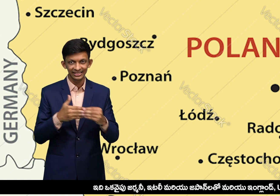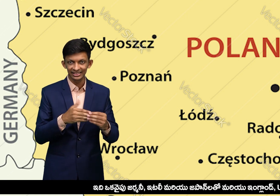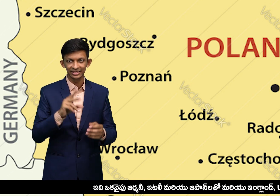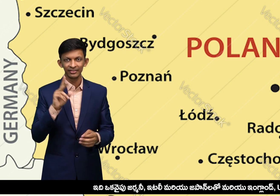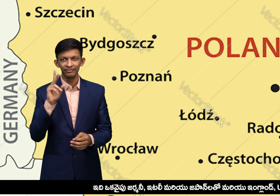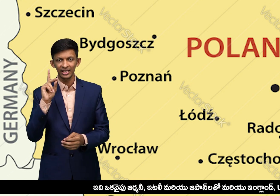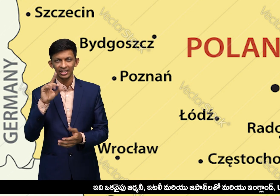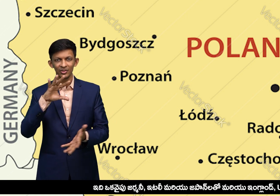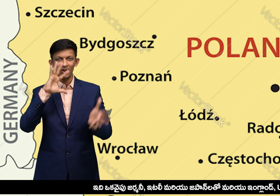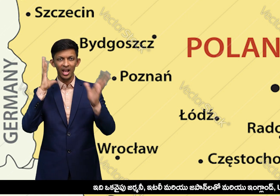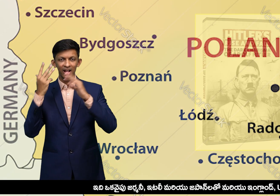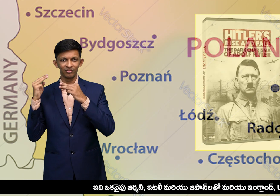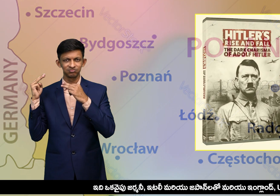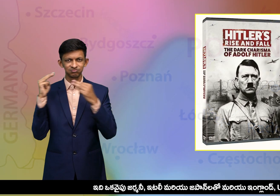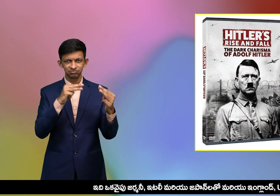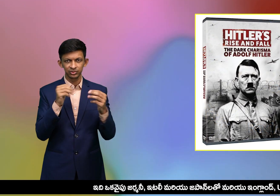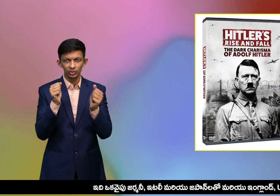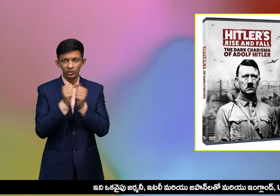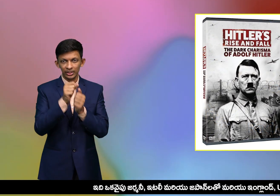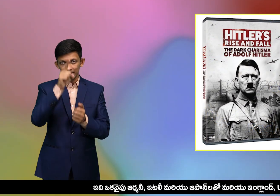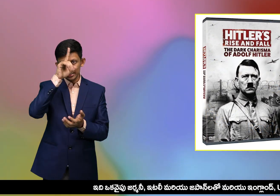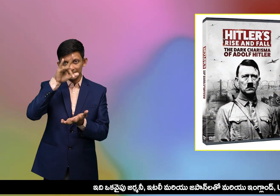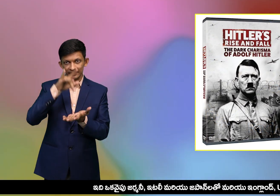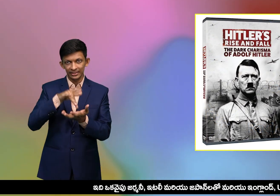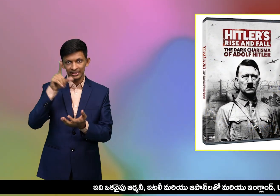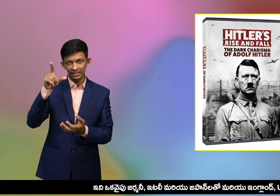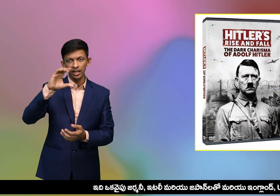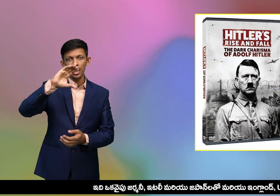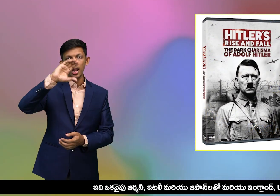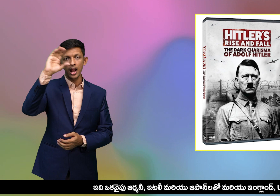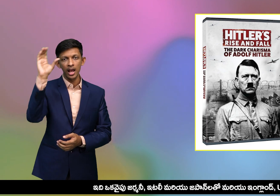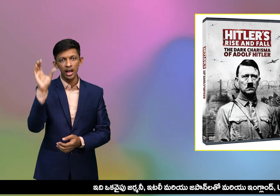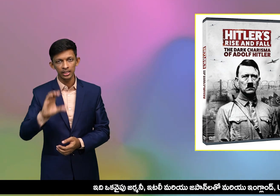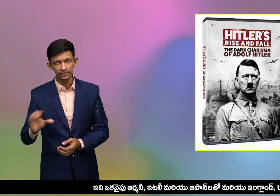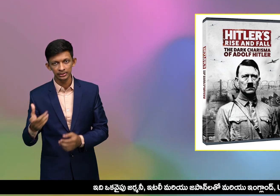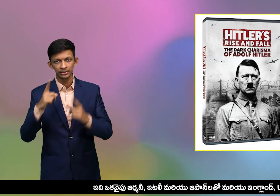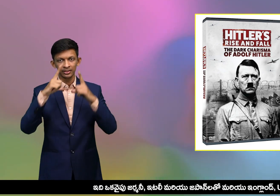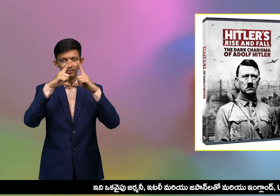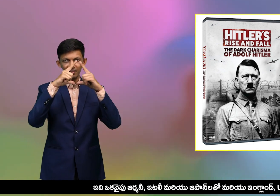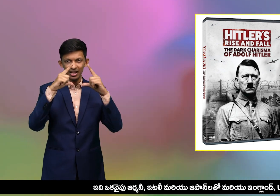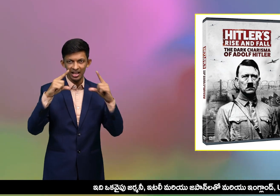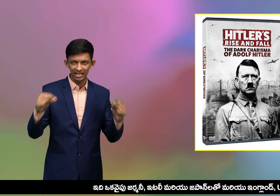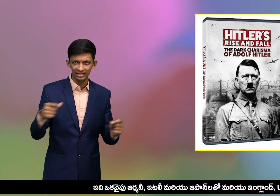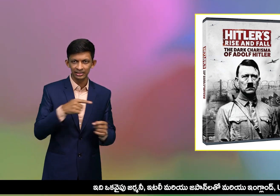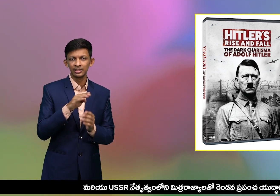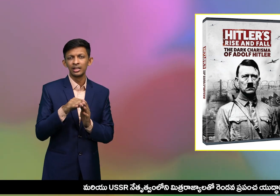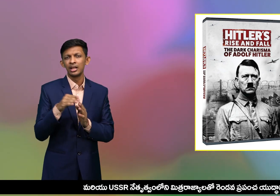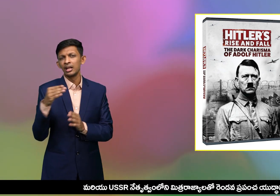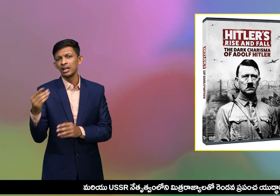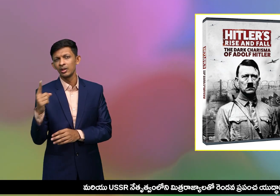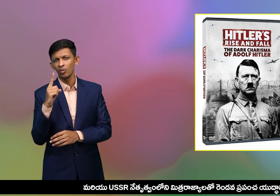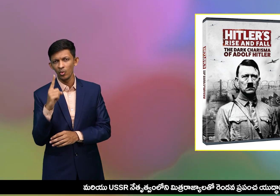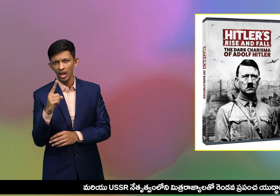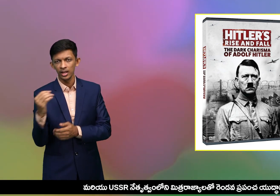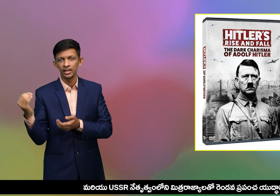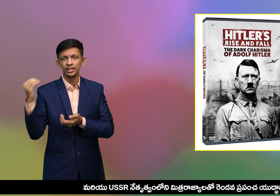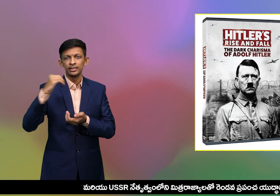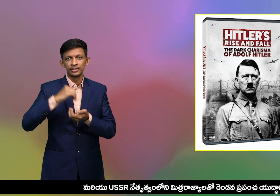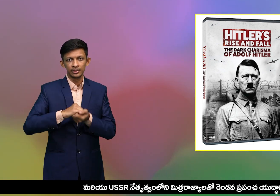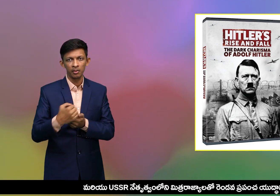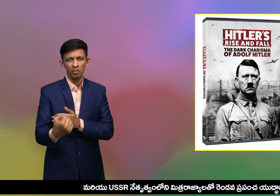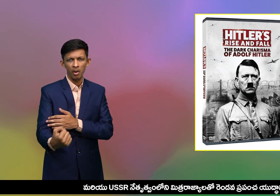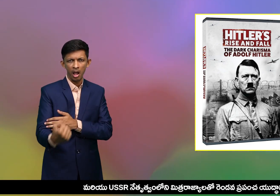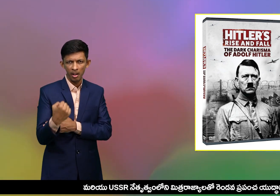ఇది ఒకవైపు జర్మనీ, ఇటలీ మరియు జపాన్లతో మరియు ఇంగ్లాండ్, యుఎస్ఏ, ఫ్రాన్స్ మరియు